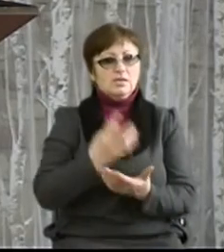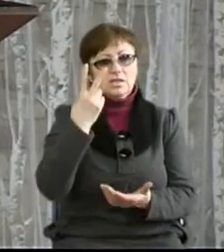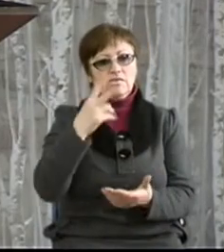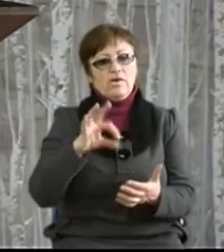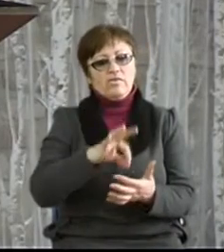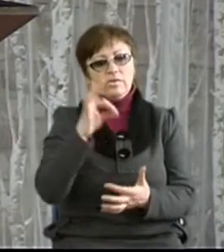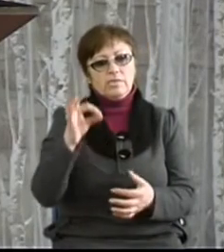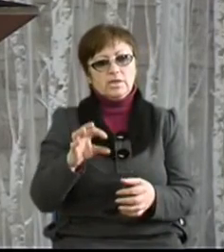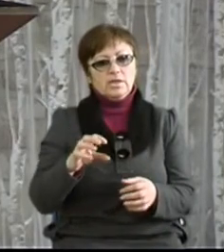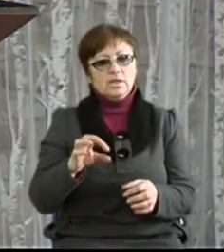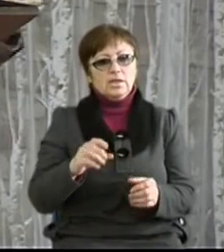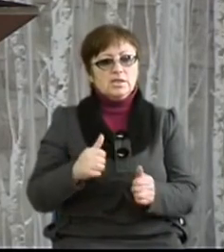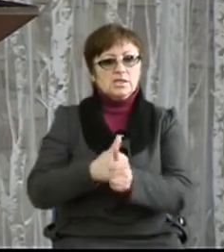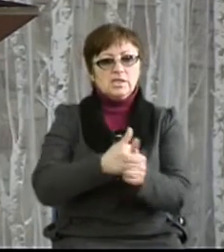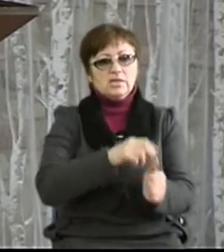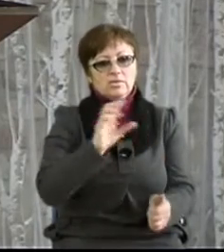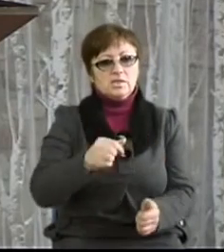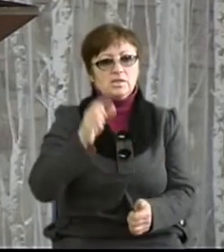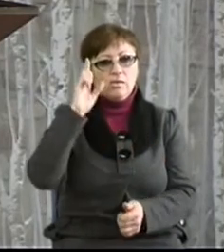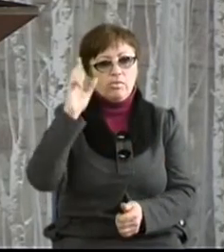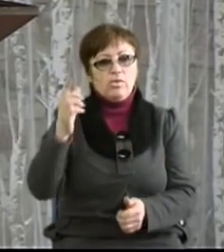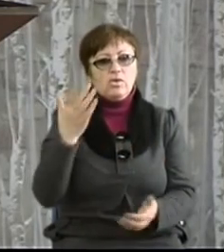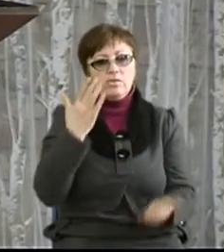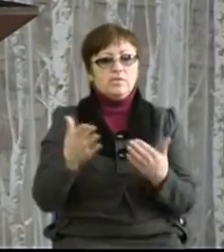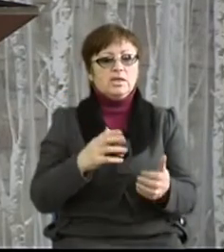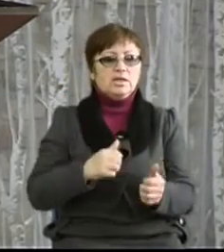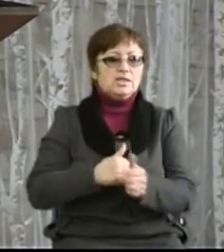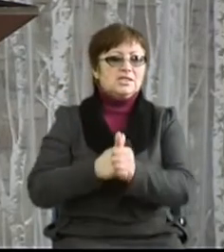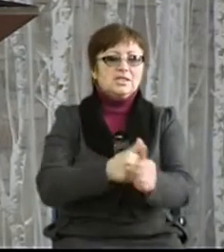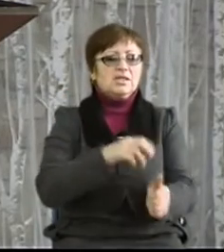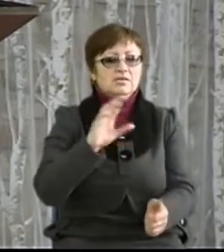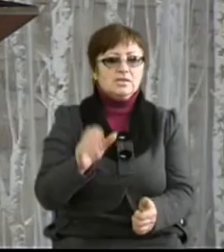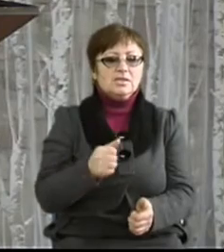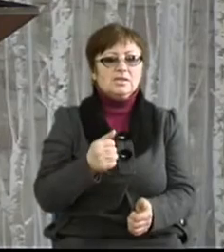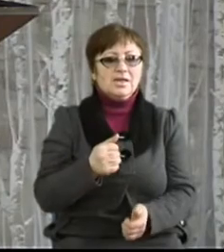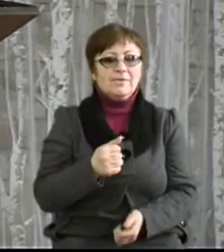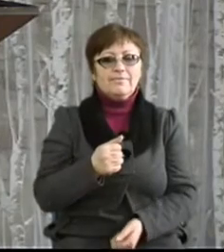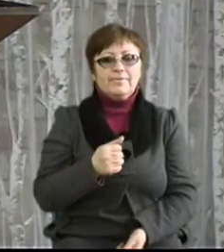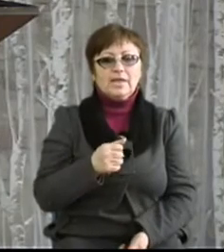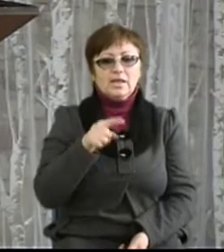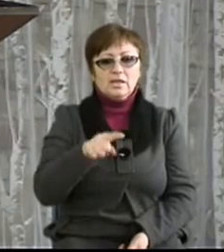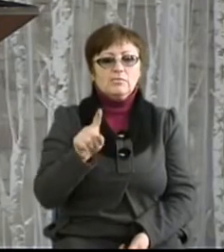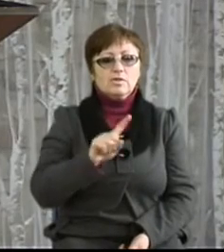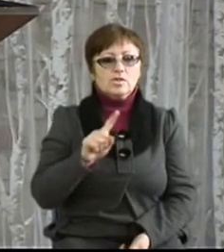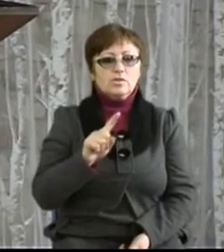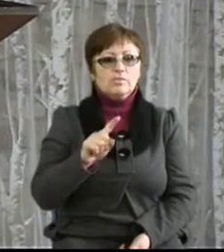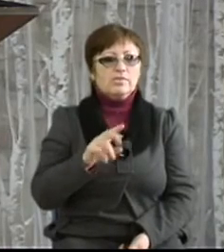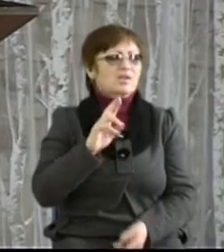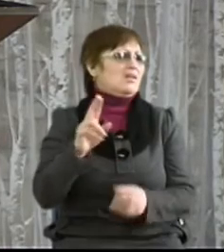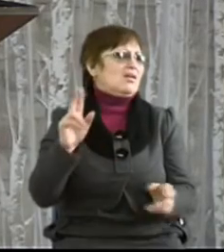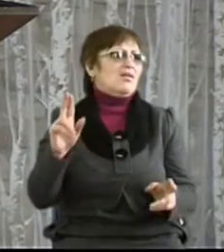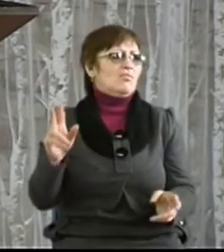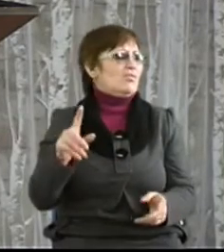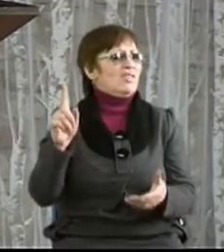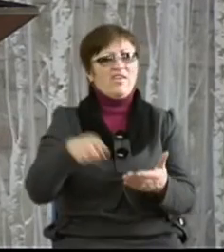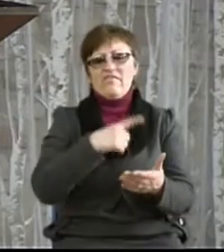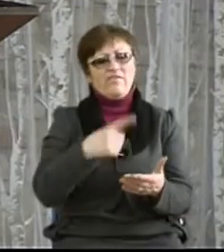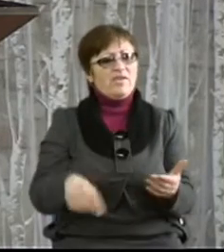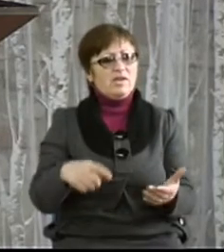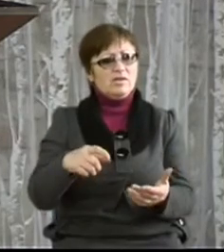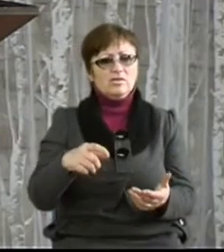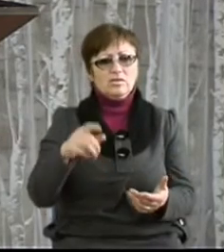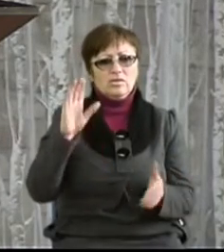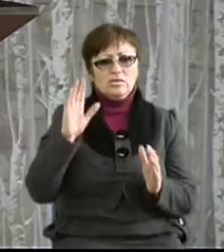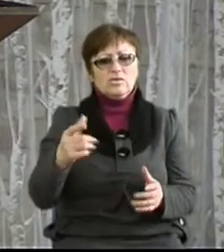выбора: или следовать, скажем так, за Богом, или следовать за тем, что ни в кого ты не веришь, веришь только